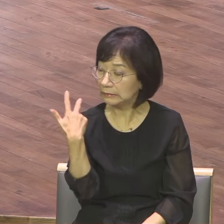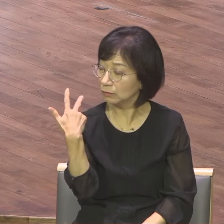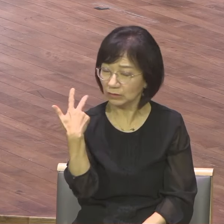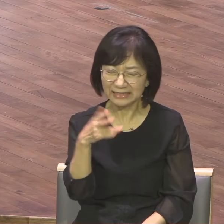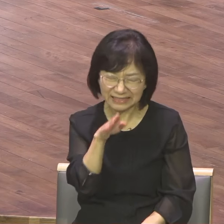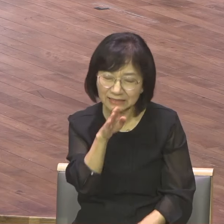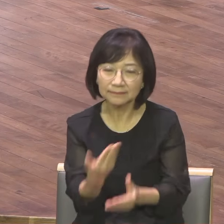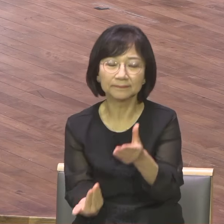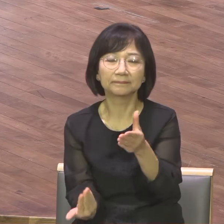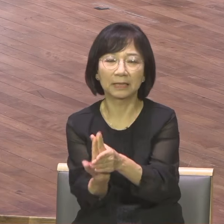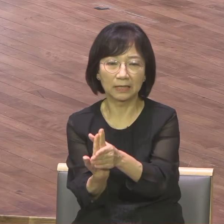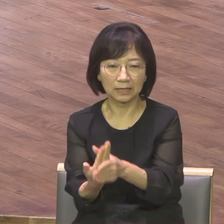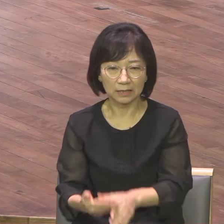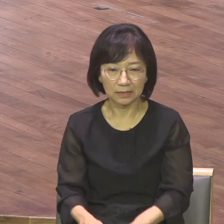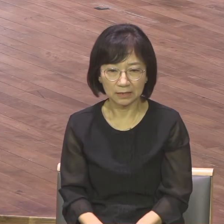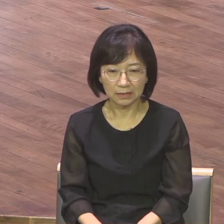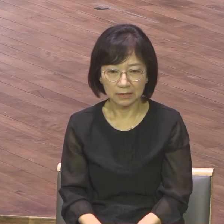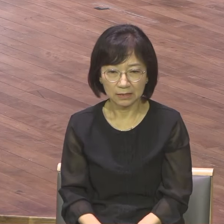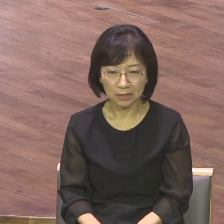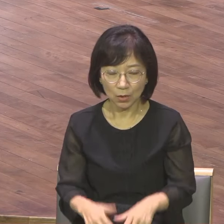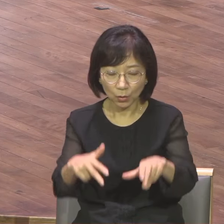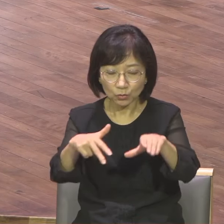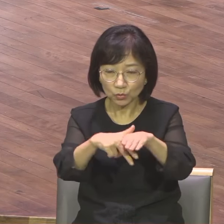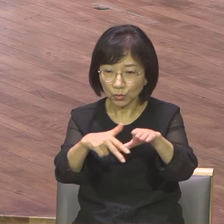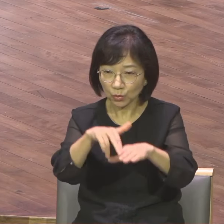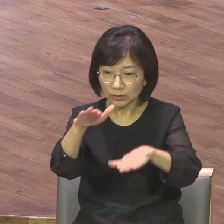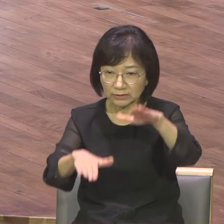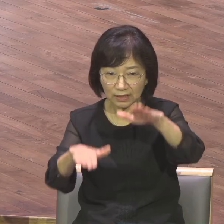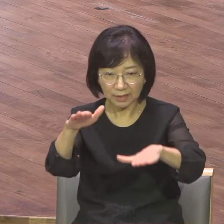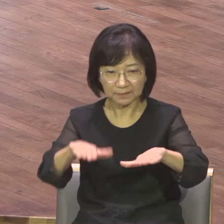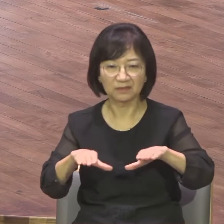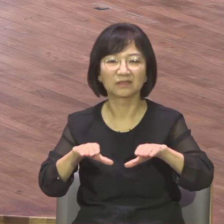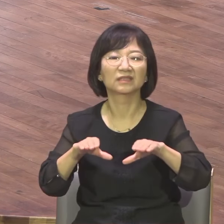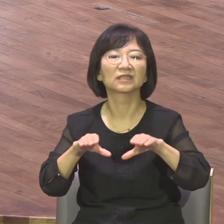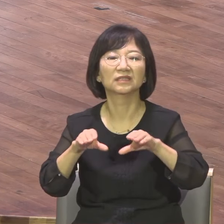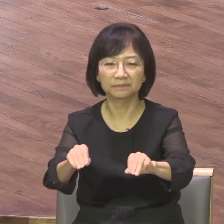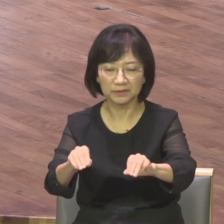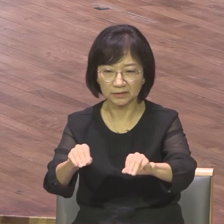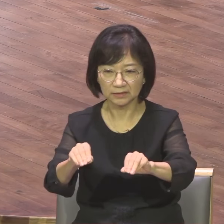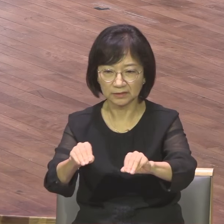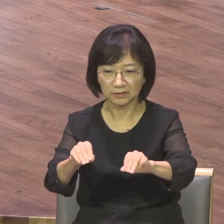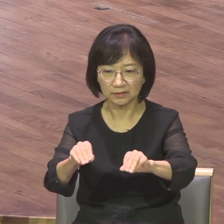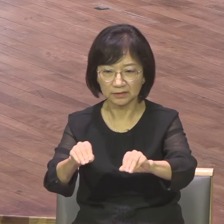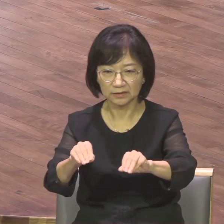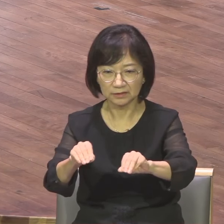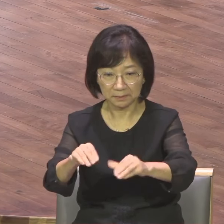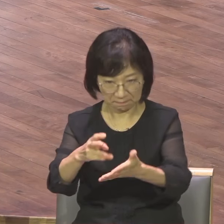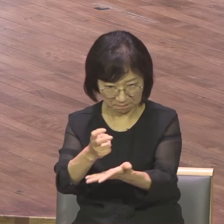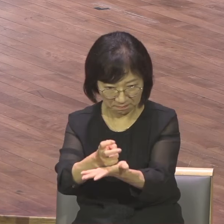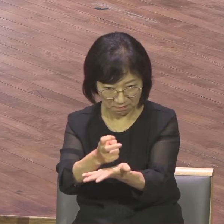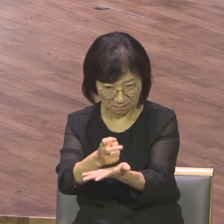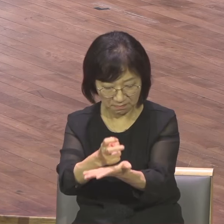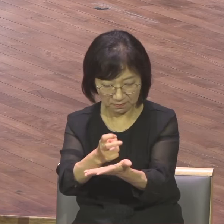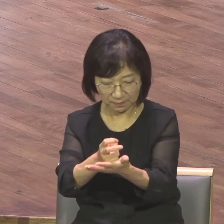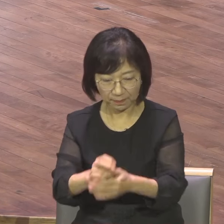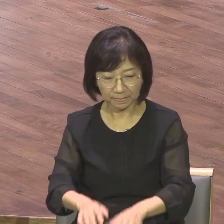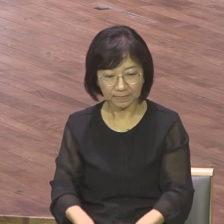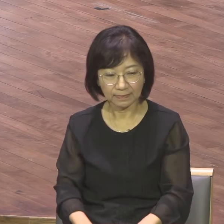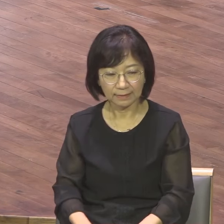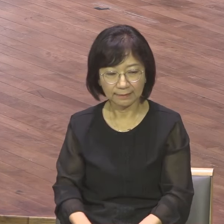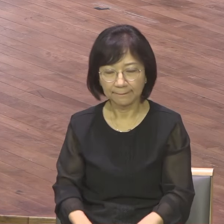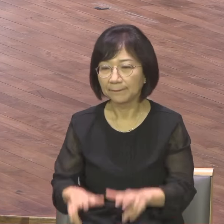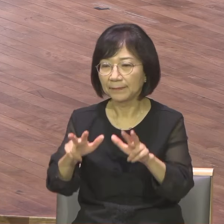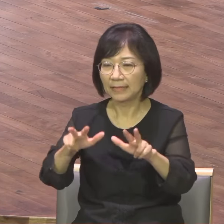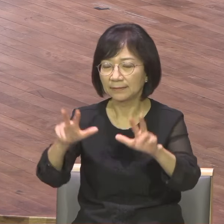그래서 이게 지금 차별금지법이, 이 차별금지법 안에 동성애가 있잖아요. 지금 뭐 전 세계가